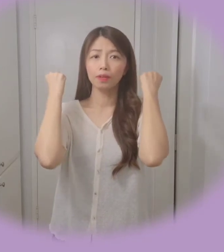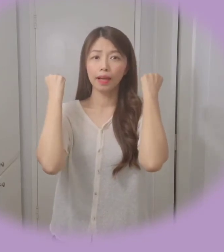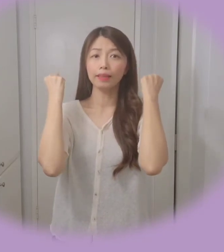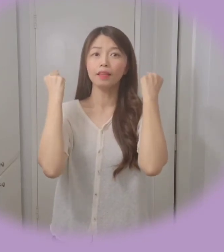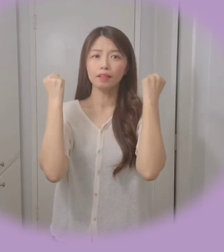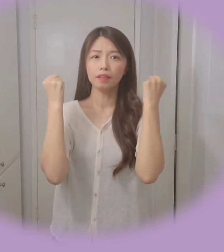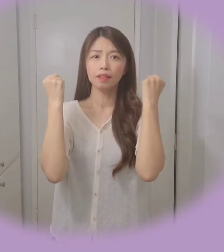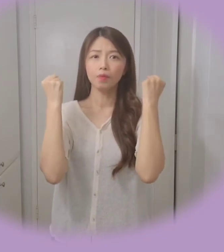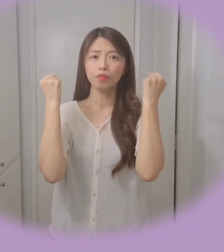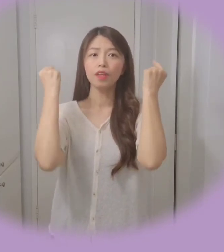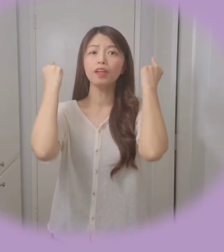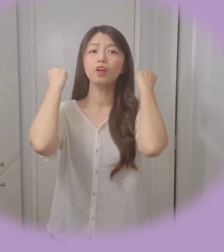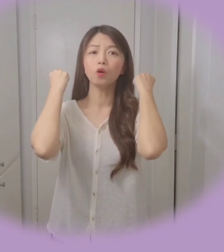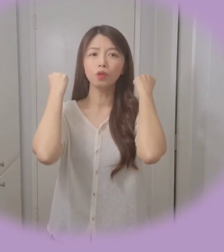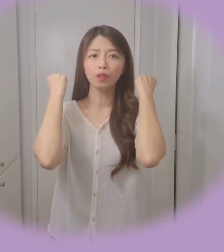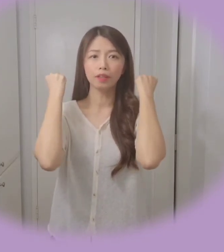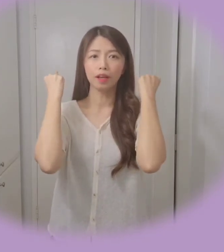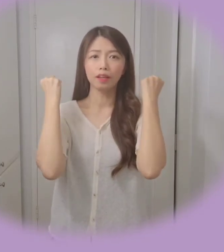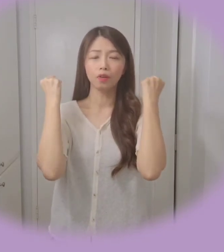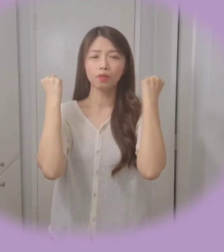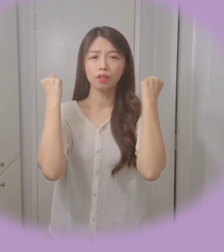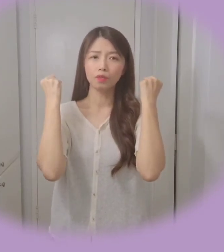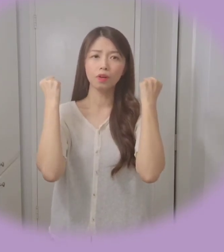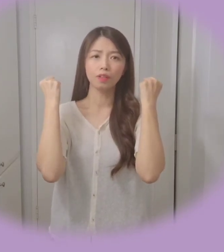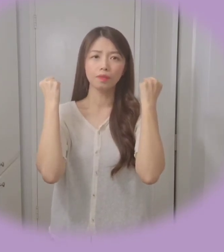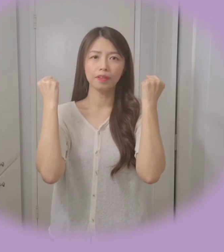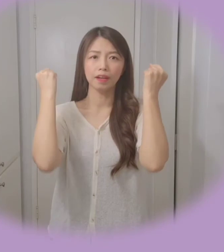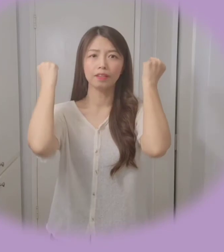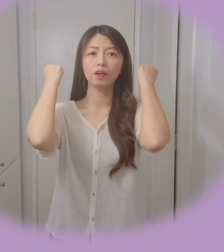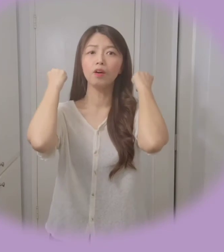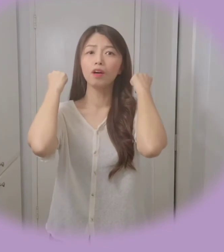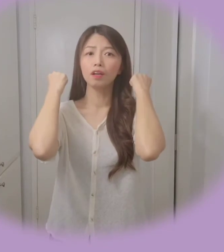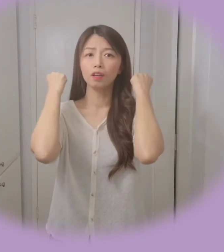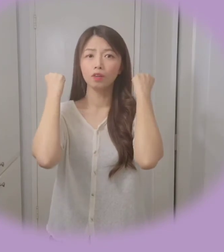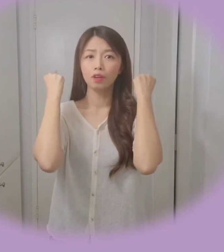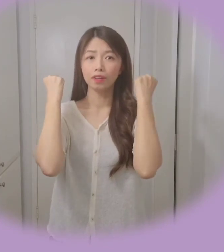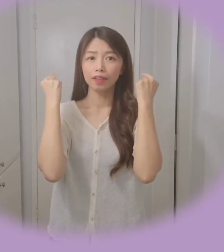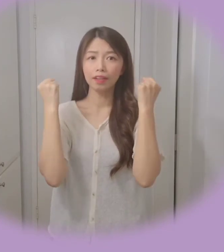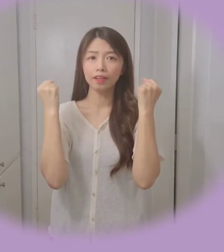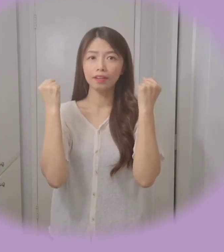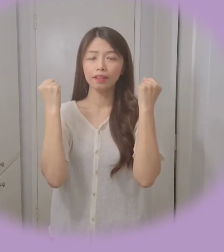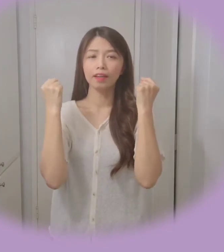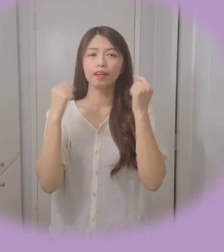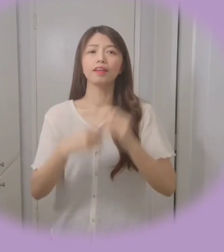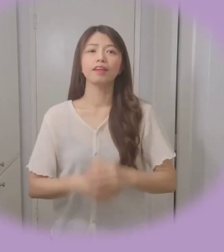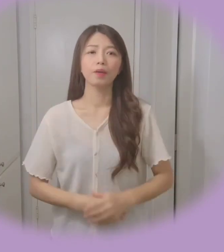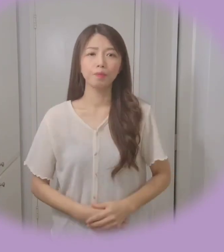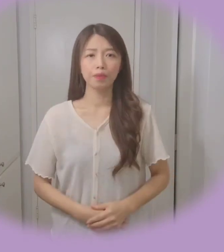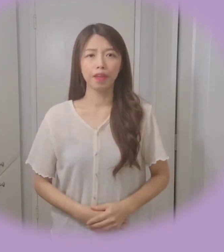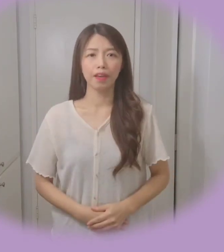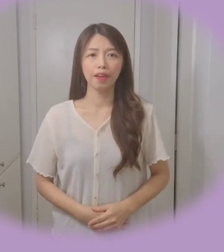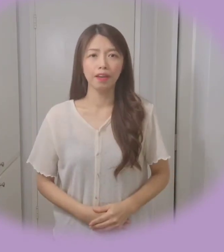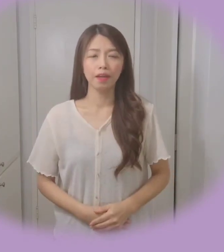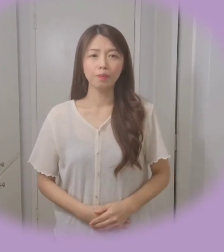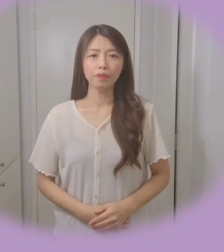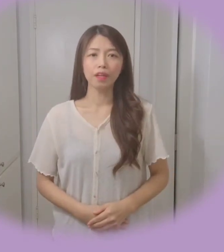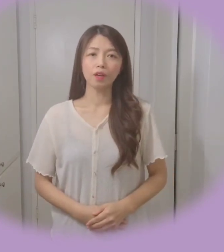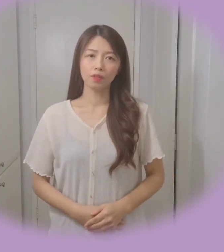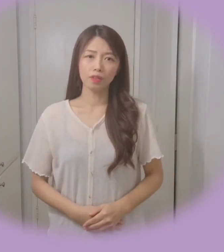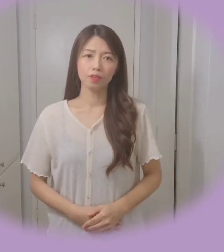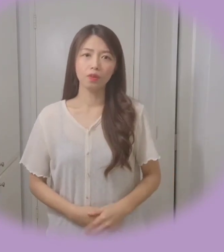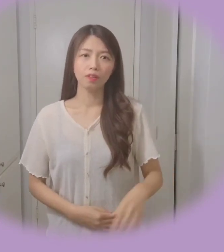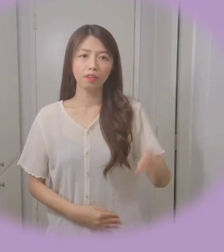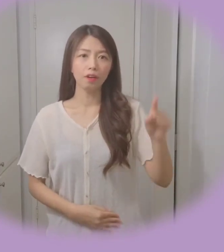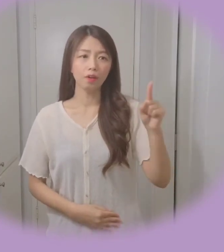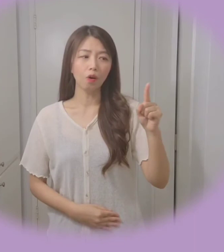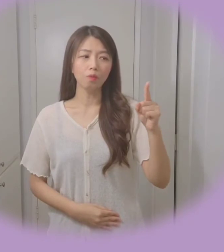계속 같다는 뜻이기 때문에 여전하다 이런 뜻의 수어가 됩니다. 그래서 여전히 예쁘네.